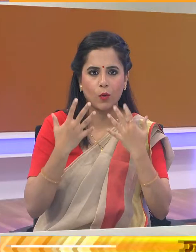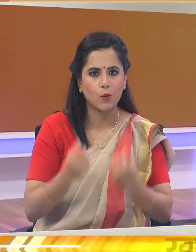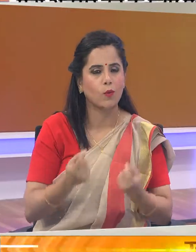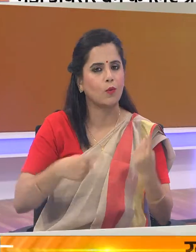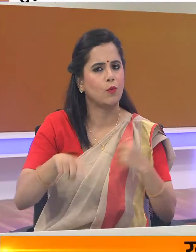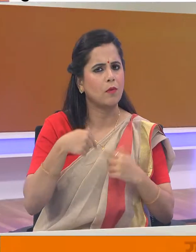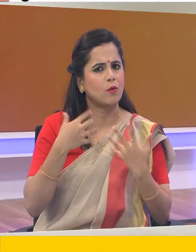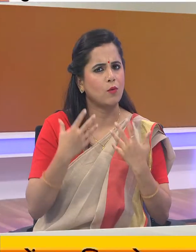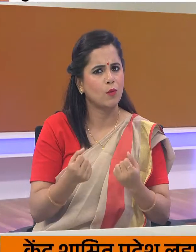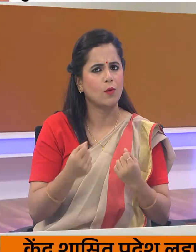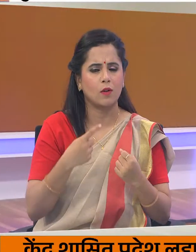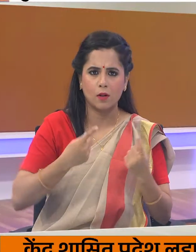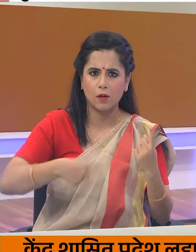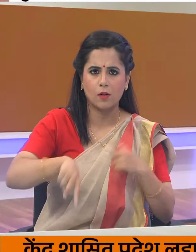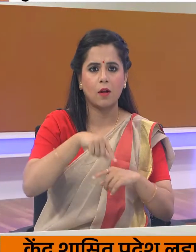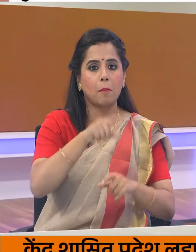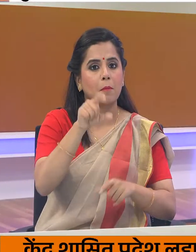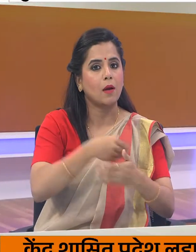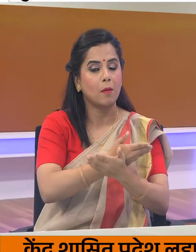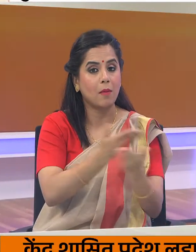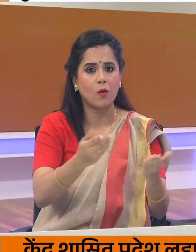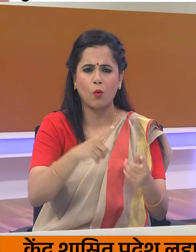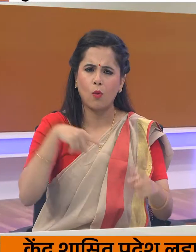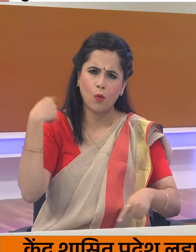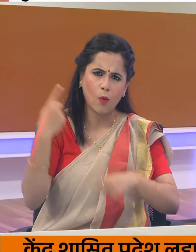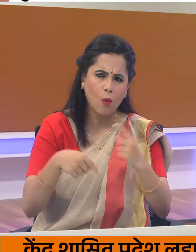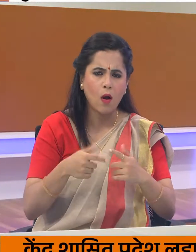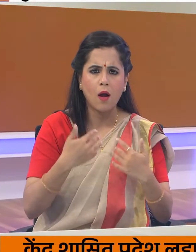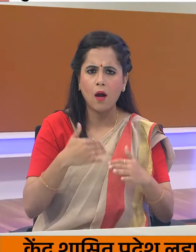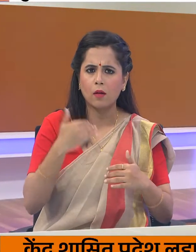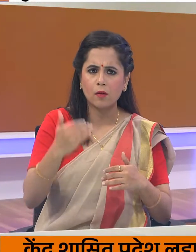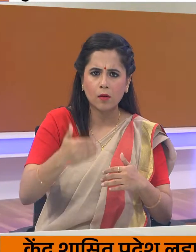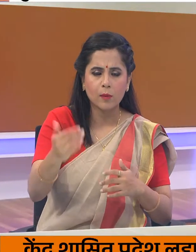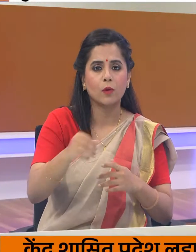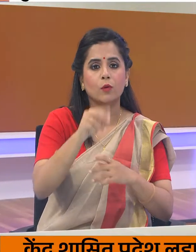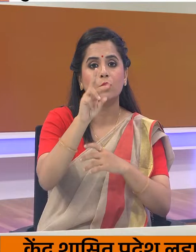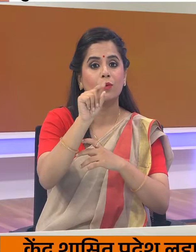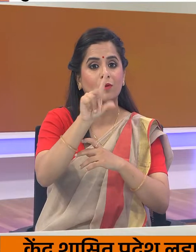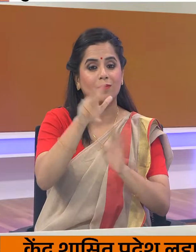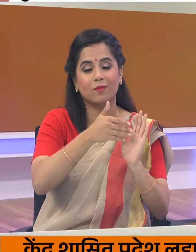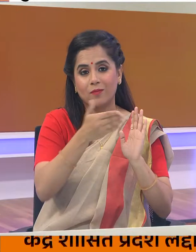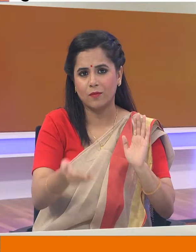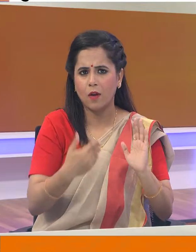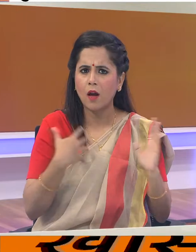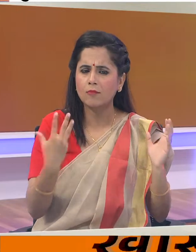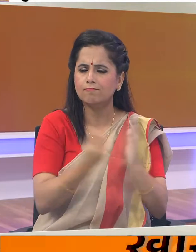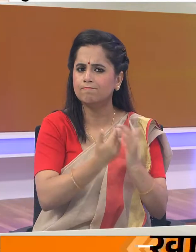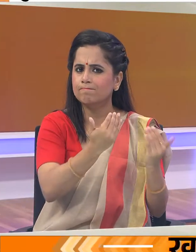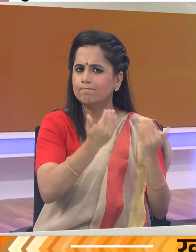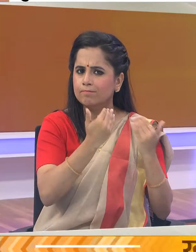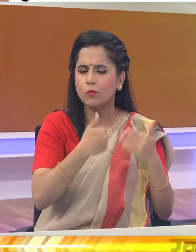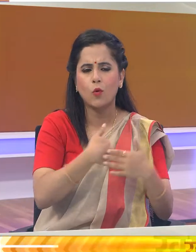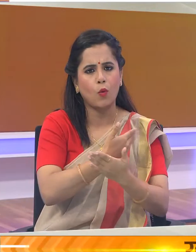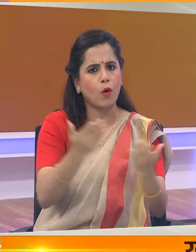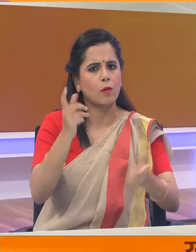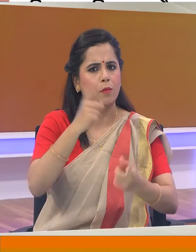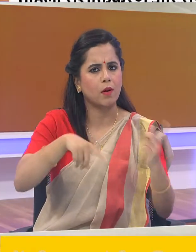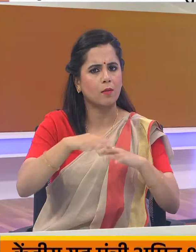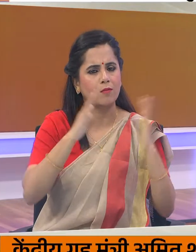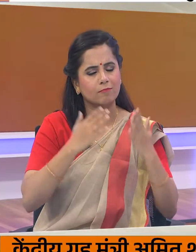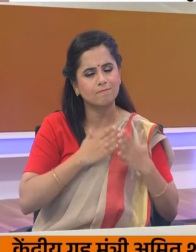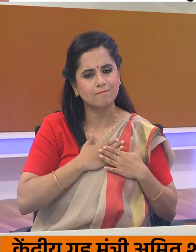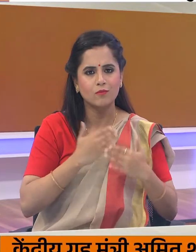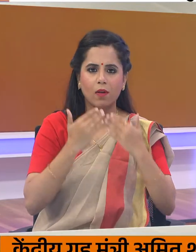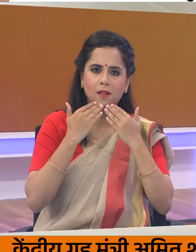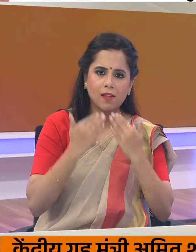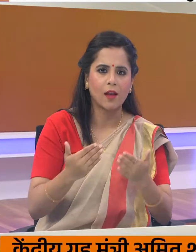हूँ। और मेरे किश्तवाड़ के लोग जो हमेशा हर कदम पे 2018 के बाद हमारे साथ रहे हैं, मैं उन तमाम लोगों की तहे दिल से आभारी